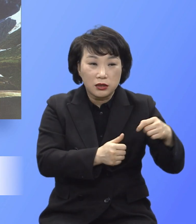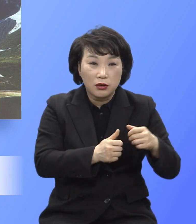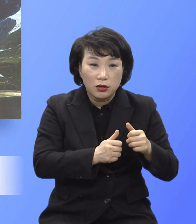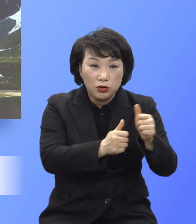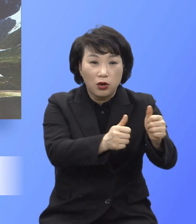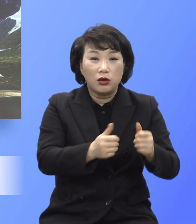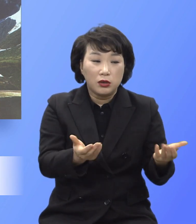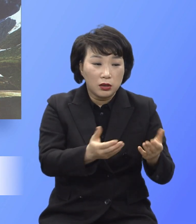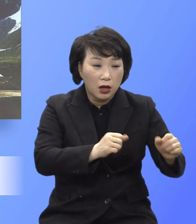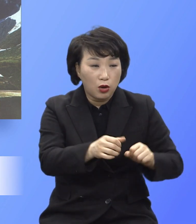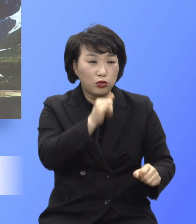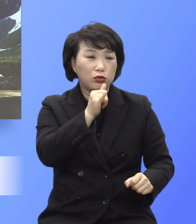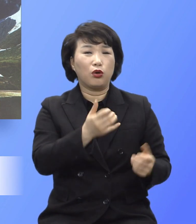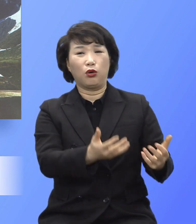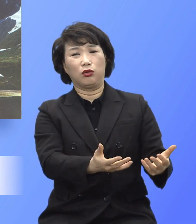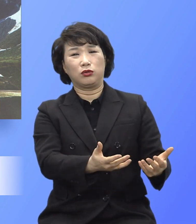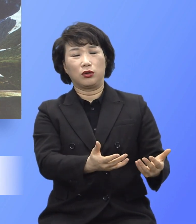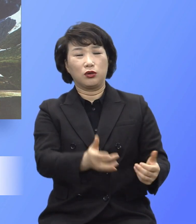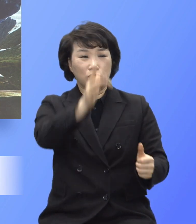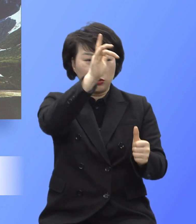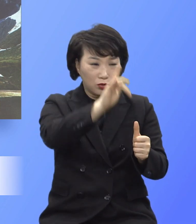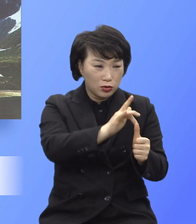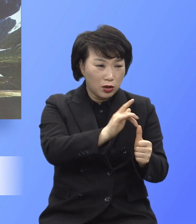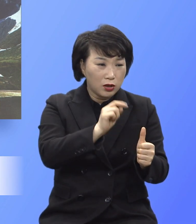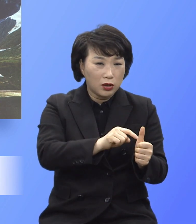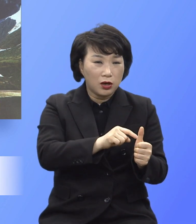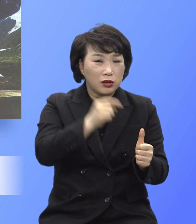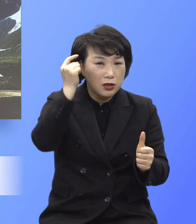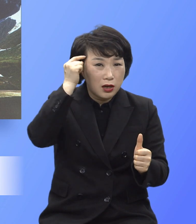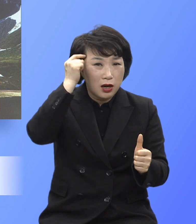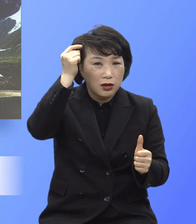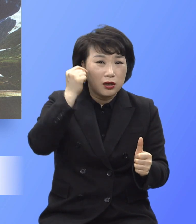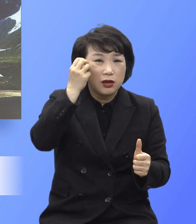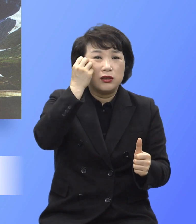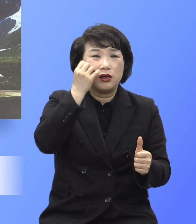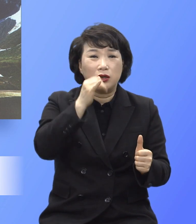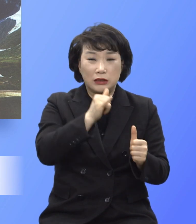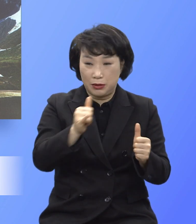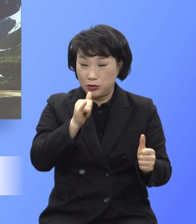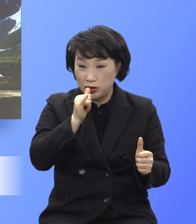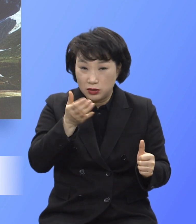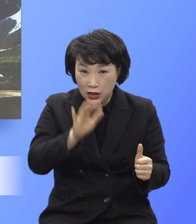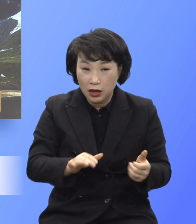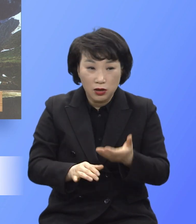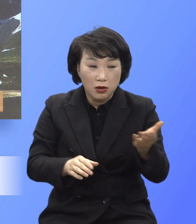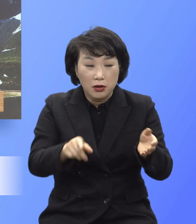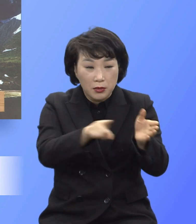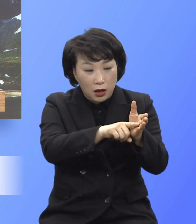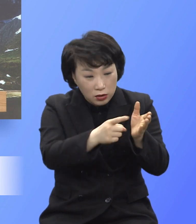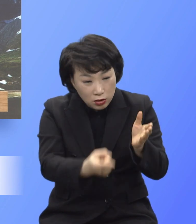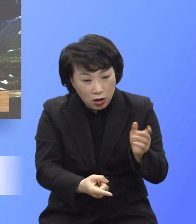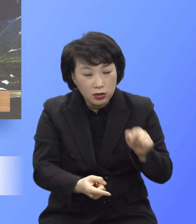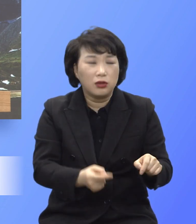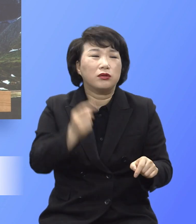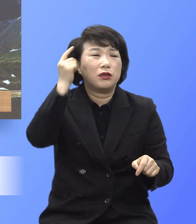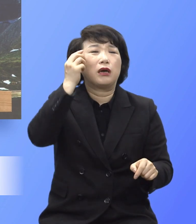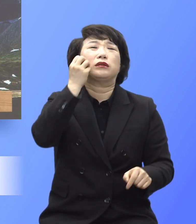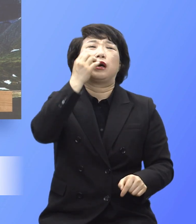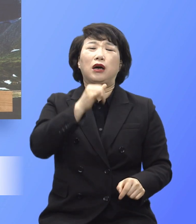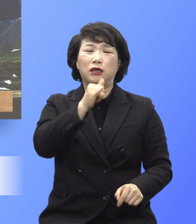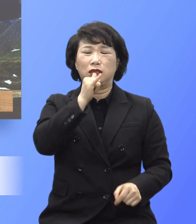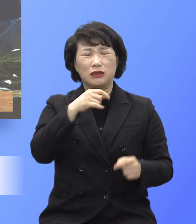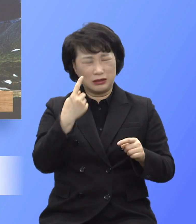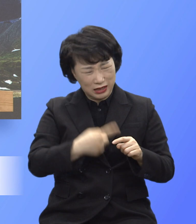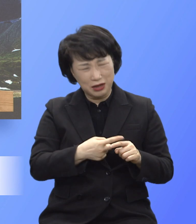일을 한다고 하잖아요. 근데 귀신 들려서 정신 이상자도 있지만은 믿음에서 떠나는 자도 정신